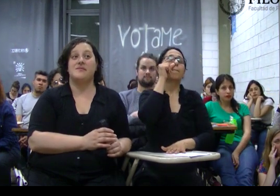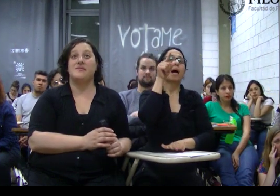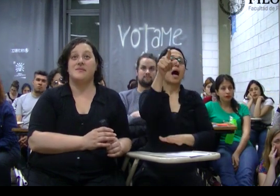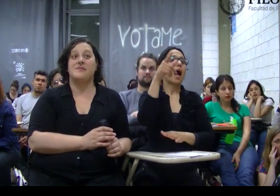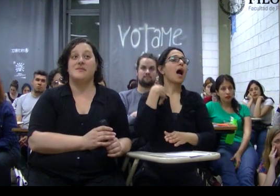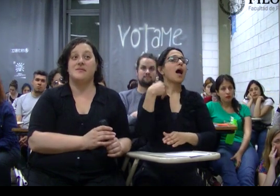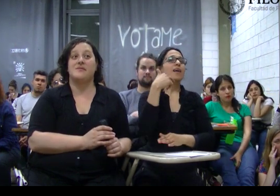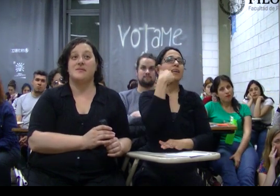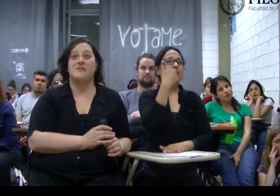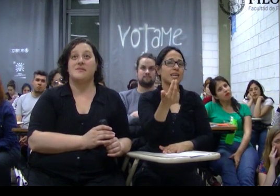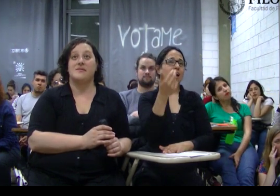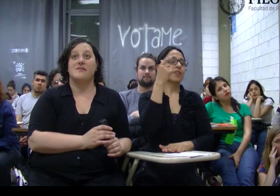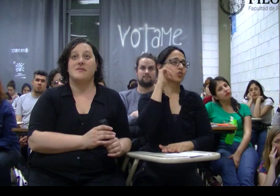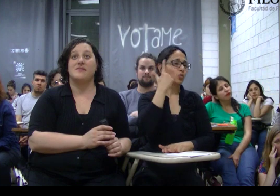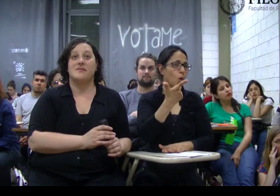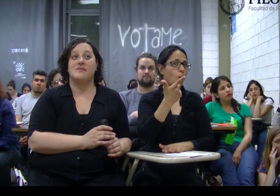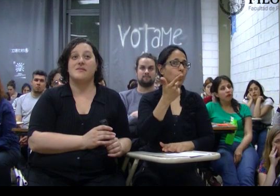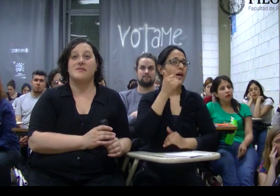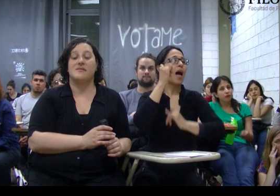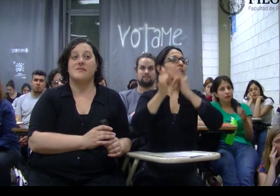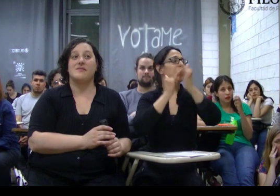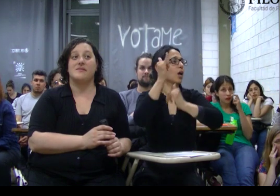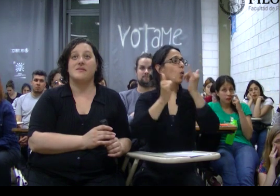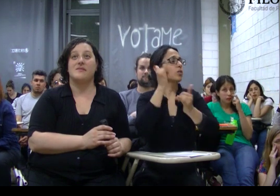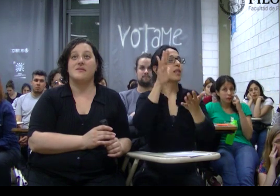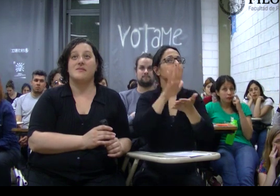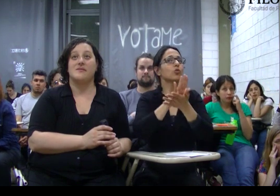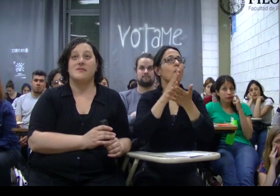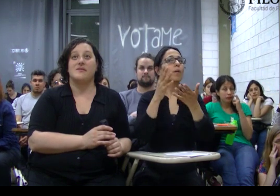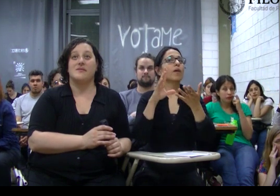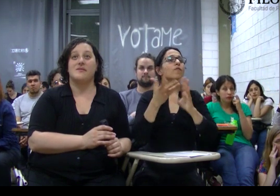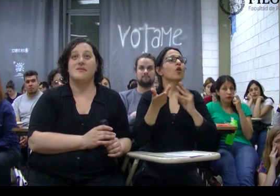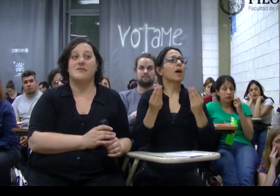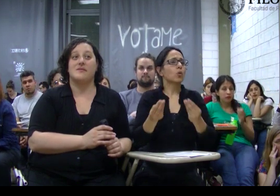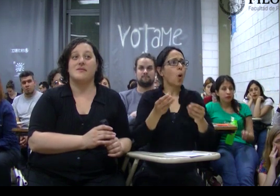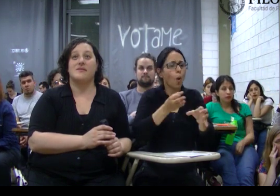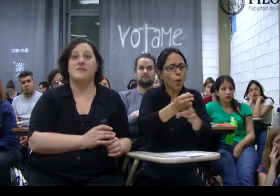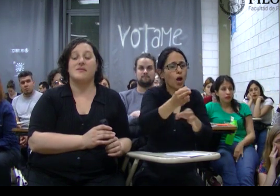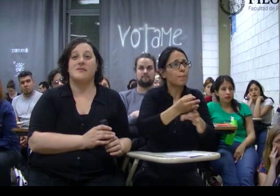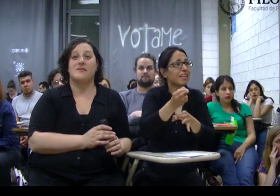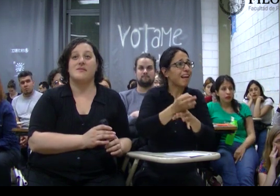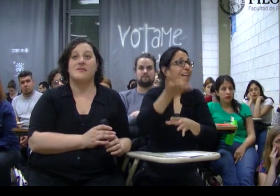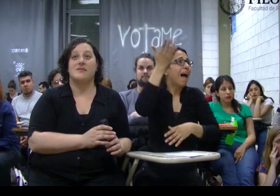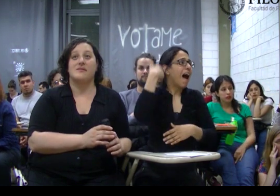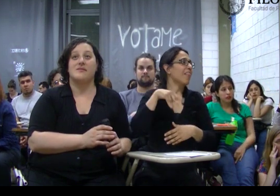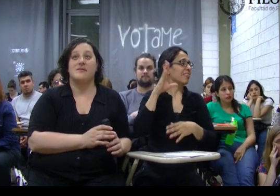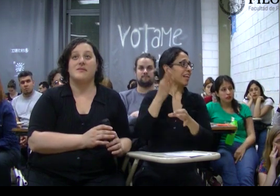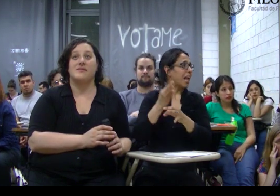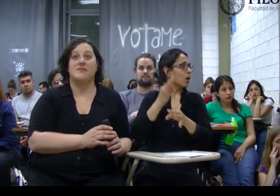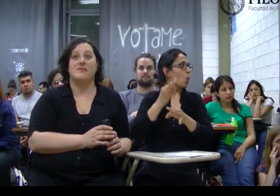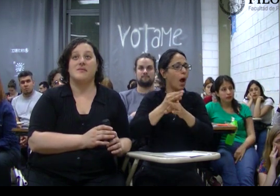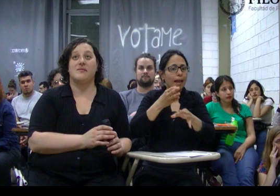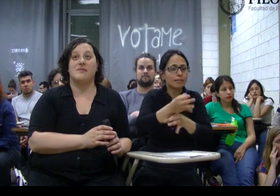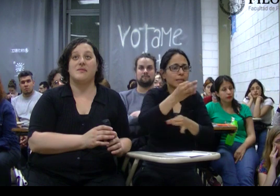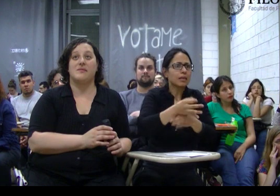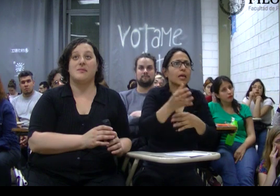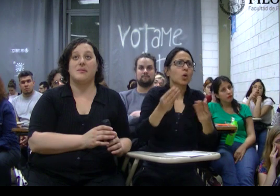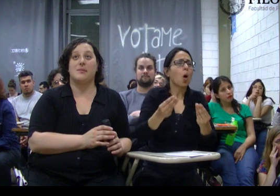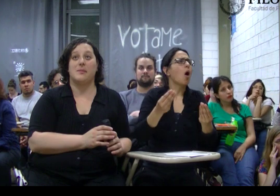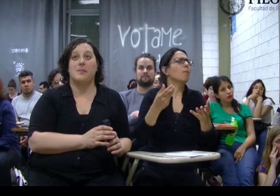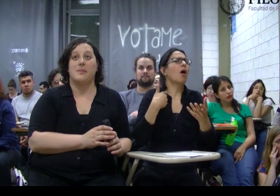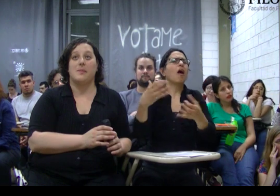sorda que está contando cómo les explicaban en la escuela, que es muy difícil, les explican las